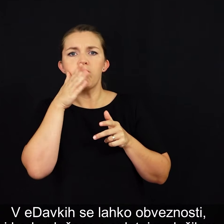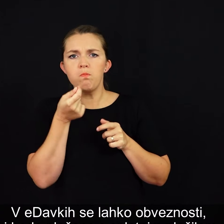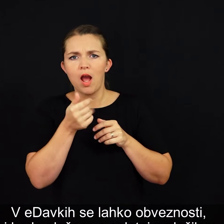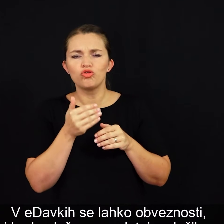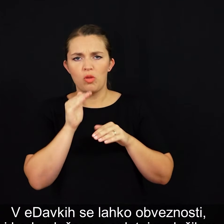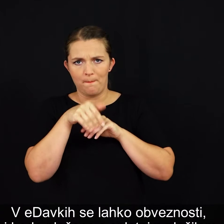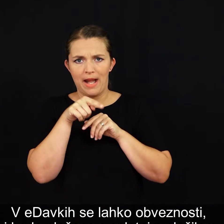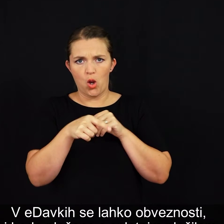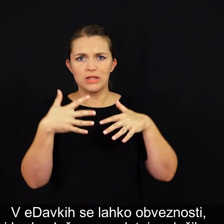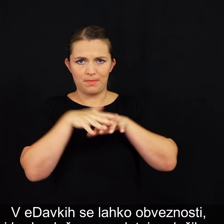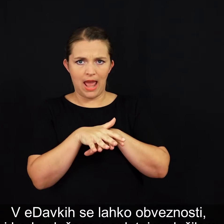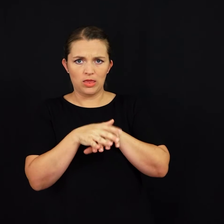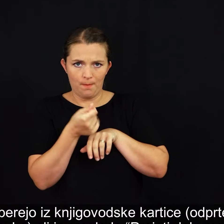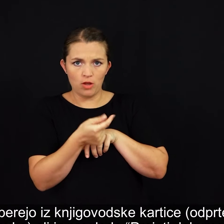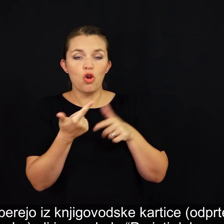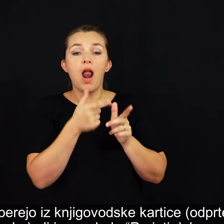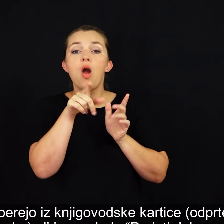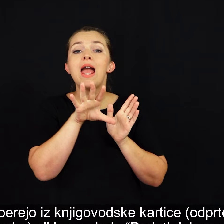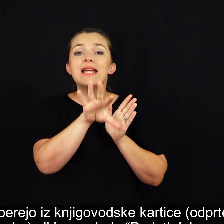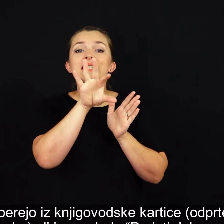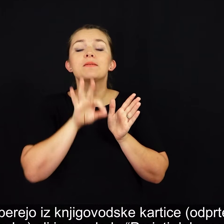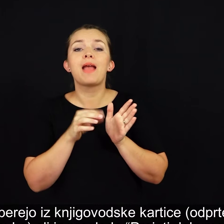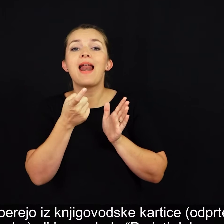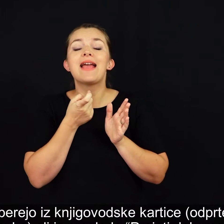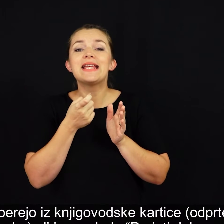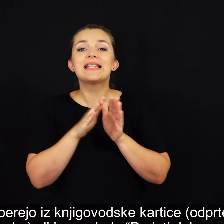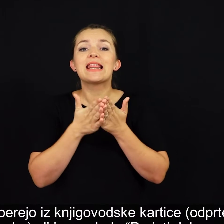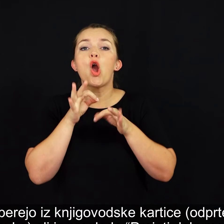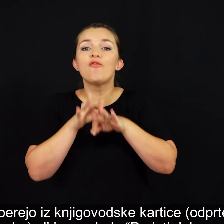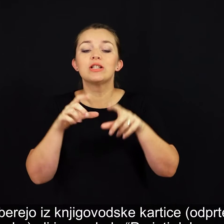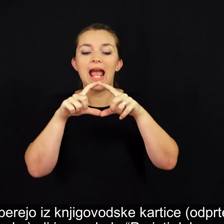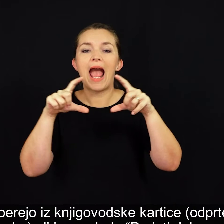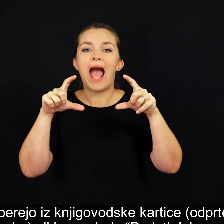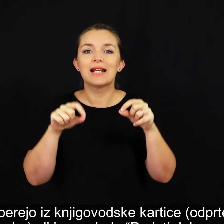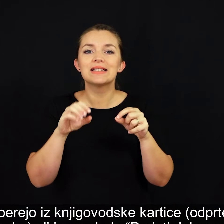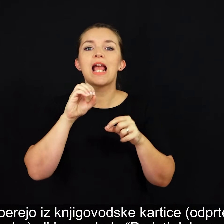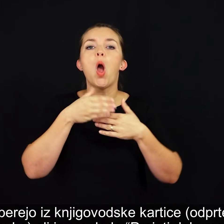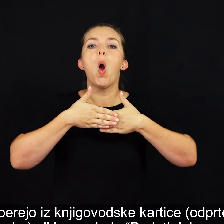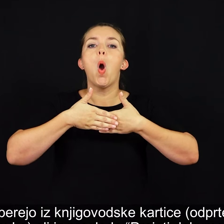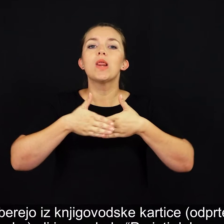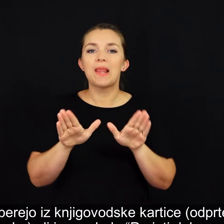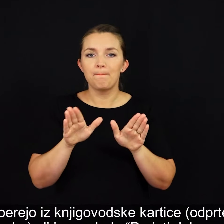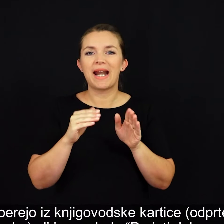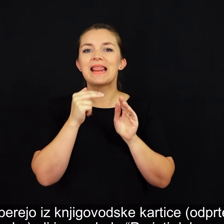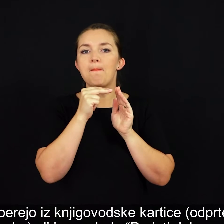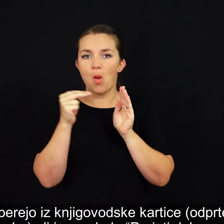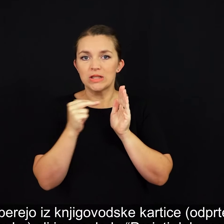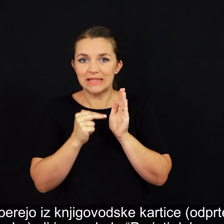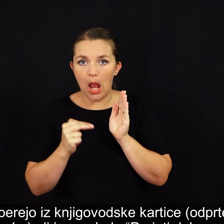s spletnim plačilom, izberejo iz knjigovodske kartice Odprte postavke ali iz